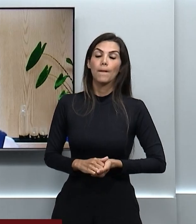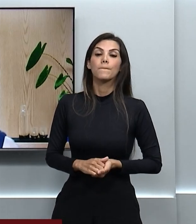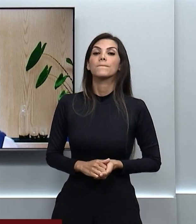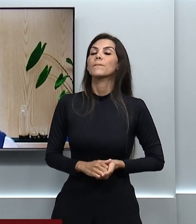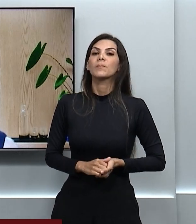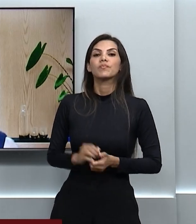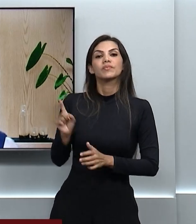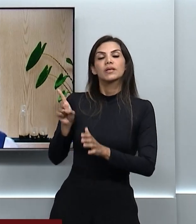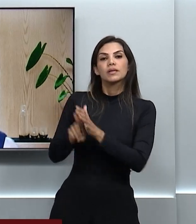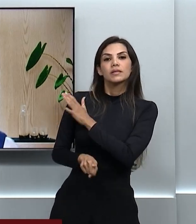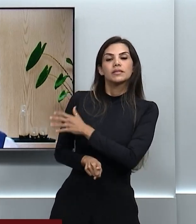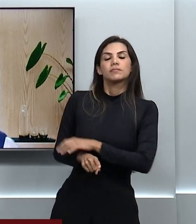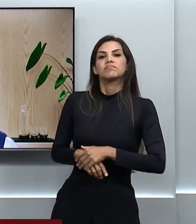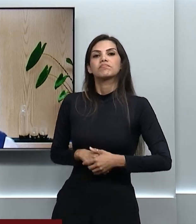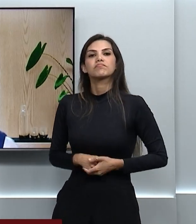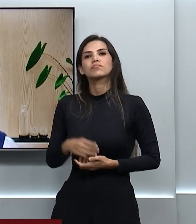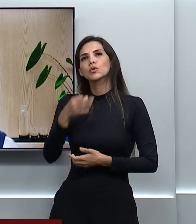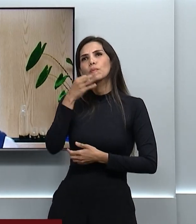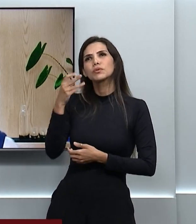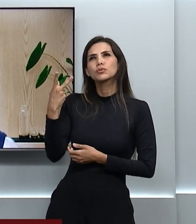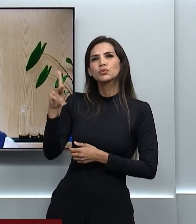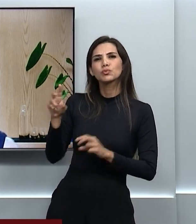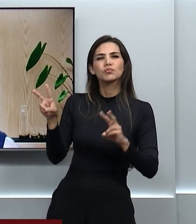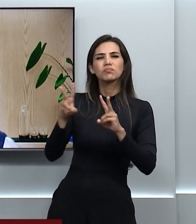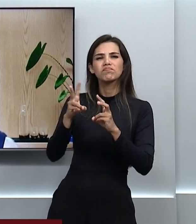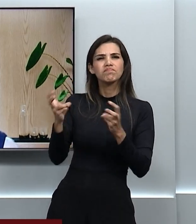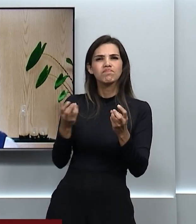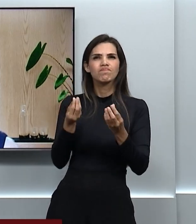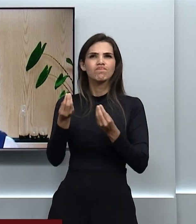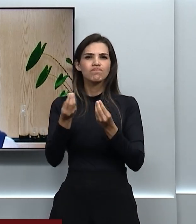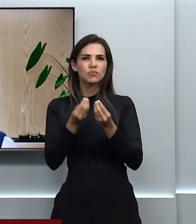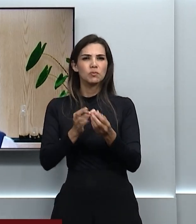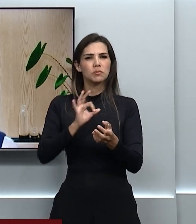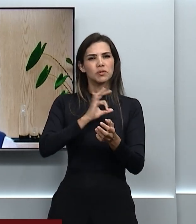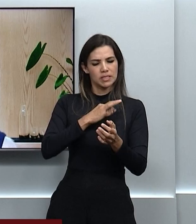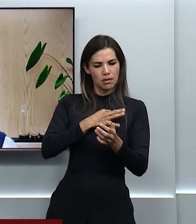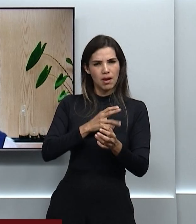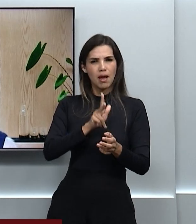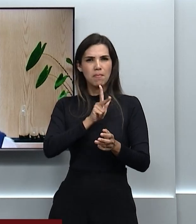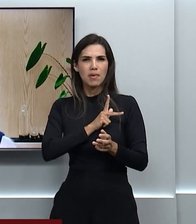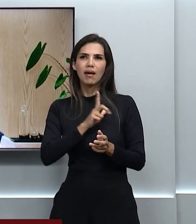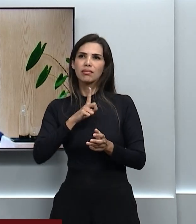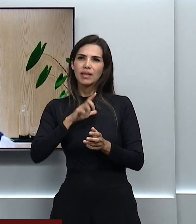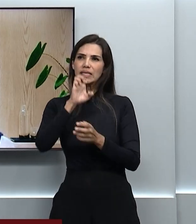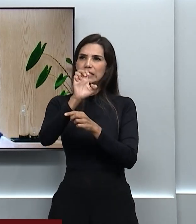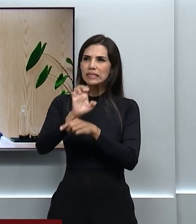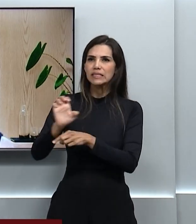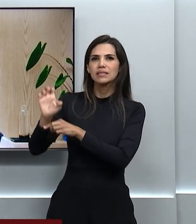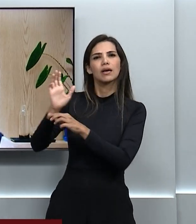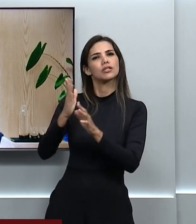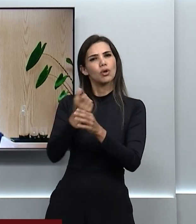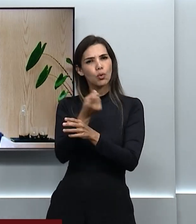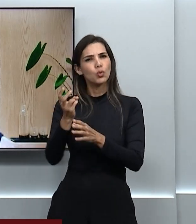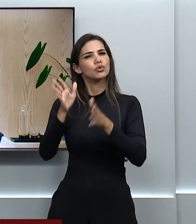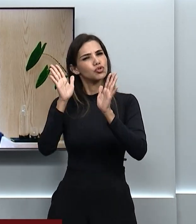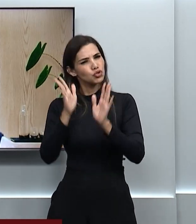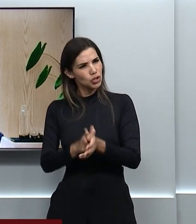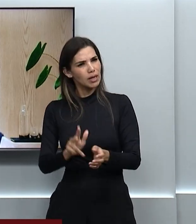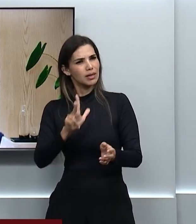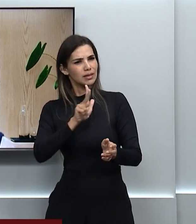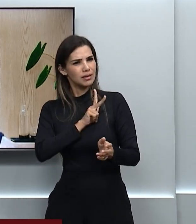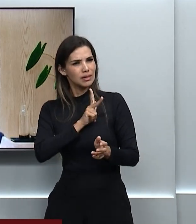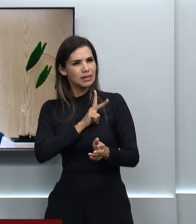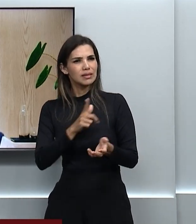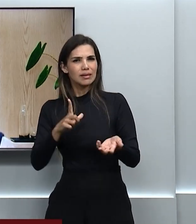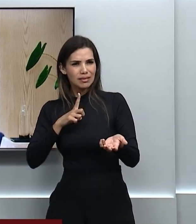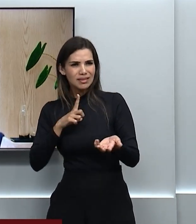que você avalia a possibilidade de instalação dessas câmeras? Alguns estados já têm câmeras instaladas nas fardas, a gente sabe sobre a